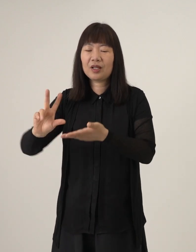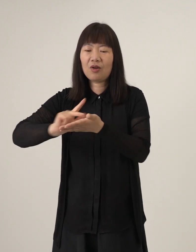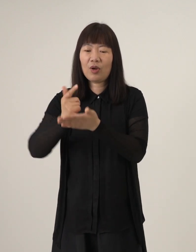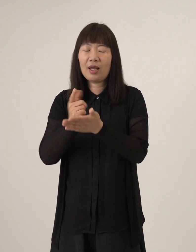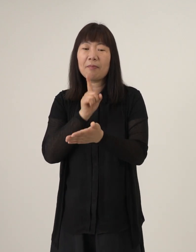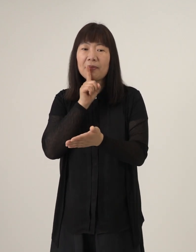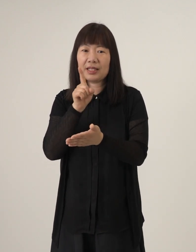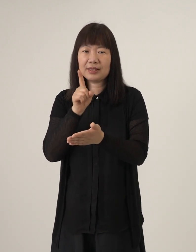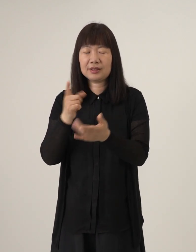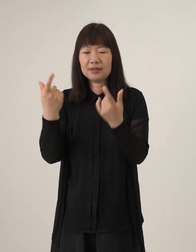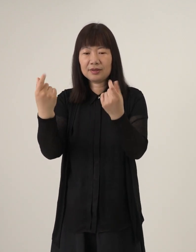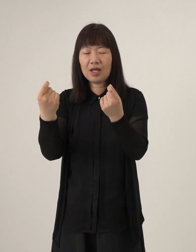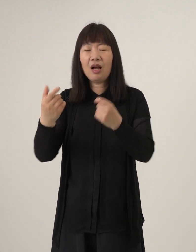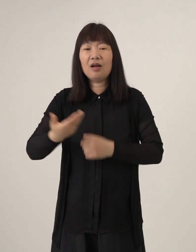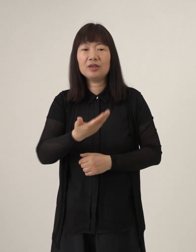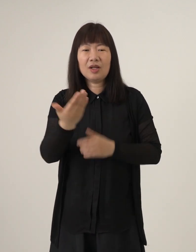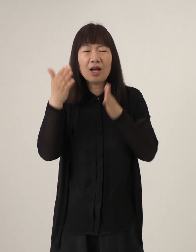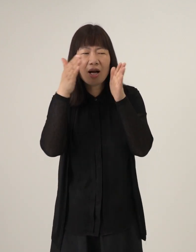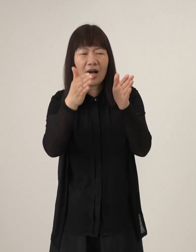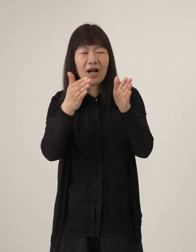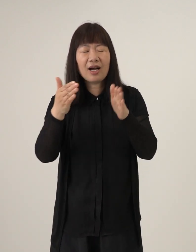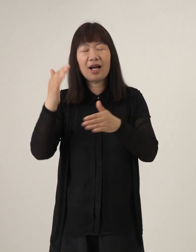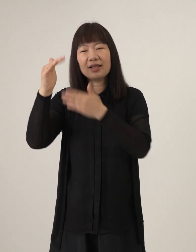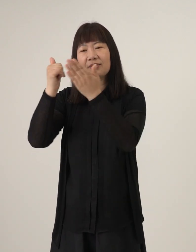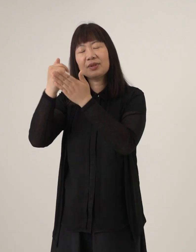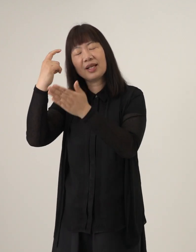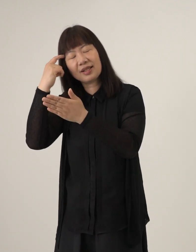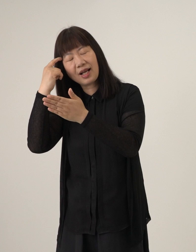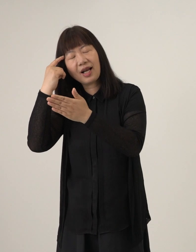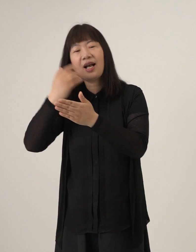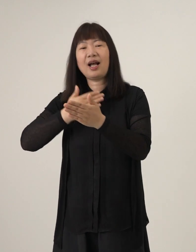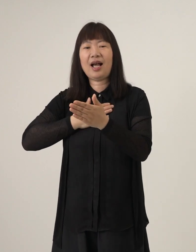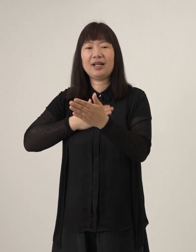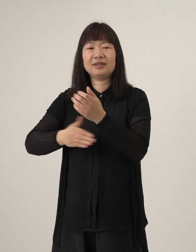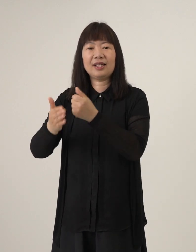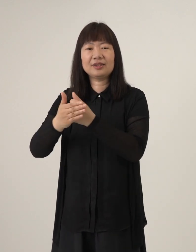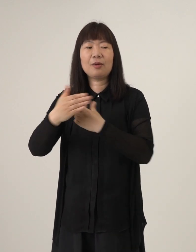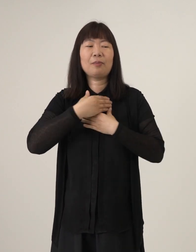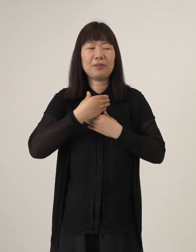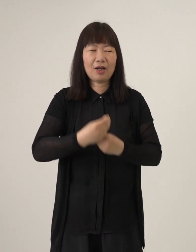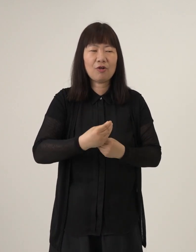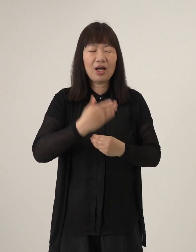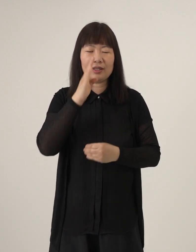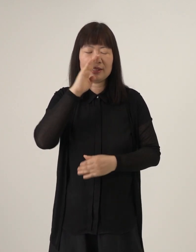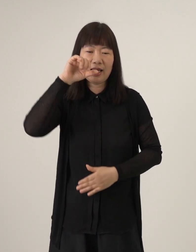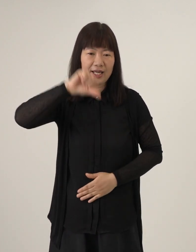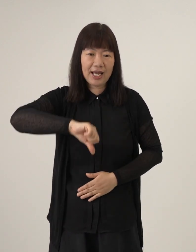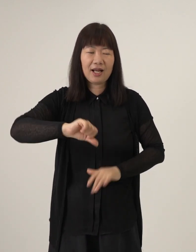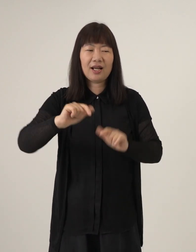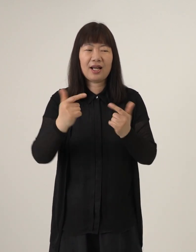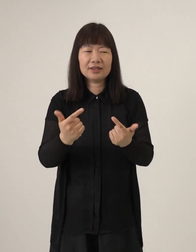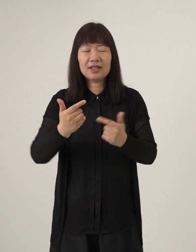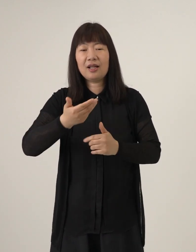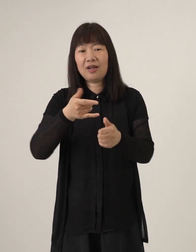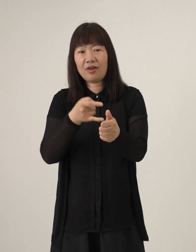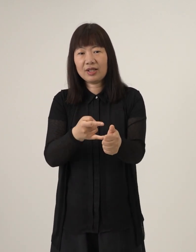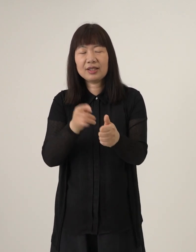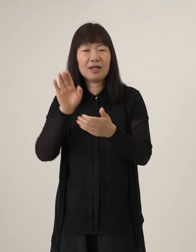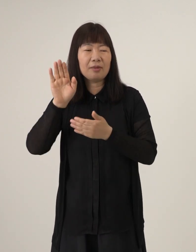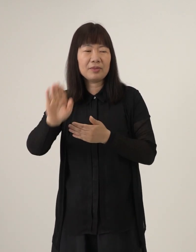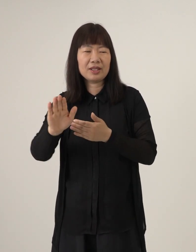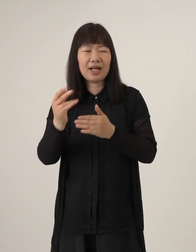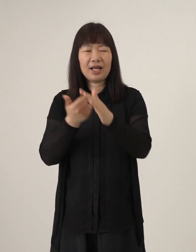여호와의 말씀이니라. 너희를 향한 나의 생각을 내가 아나니 평안이요 재앙이 아니니라. 너희에게